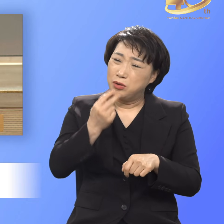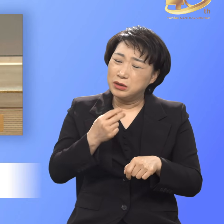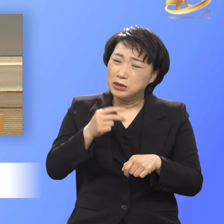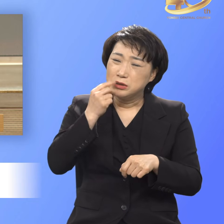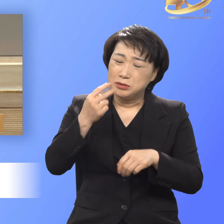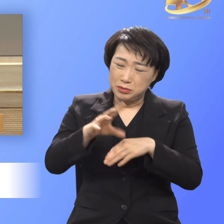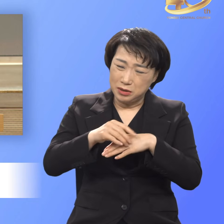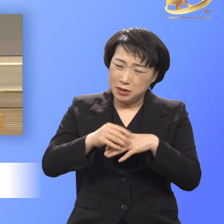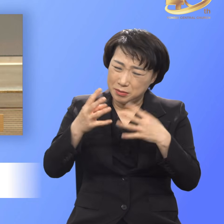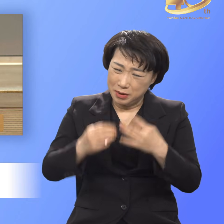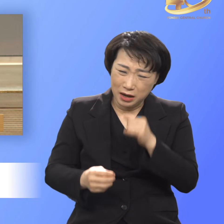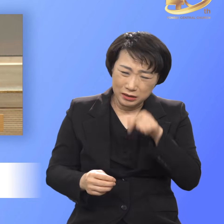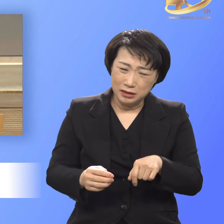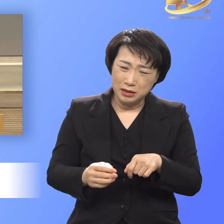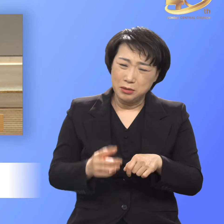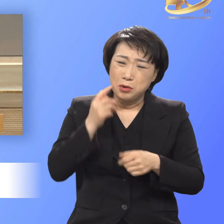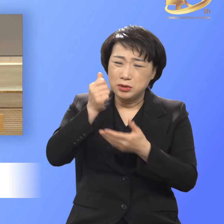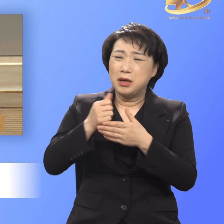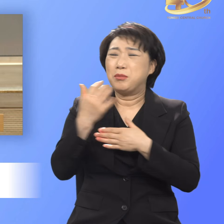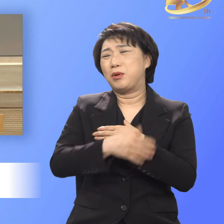그러니까 목사님 몸이 이렇습니다.